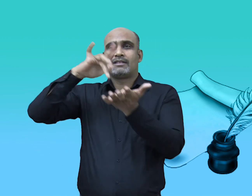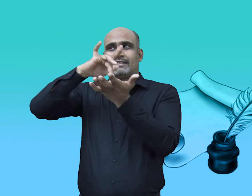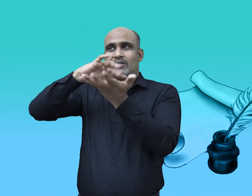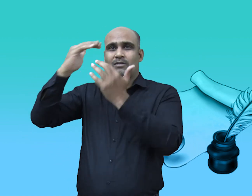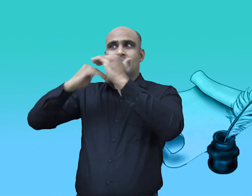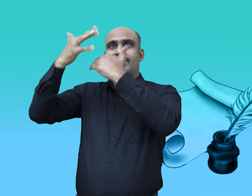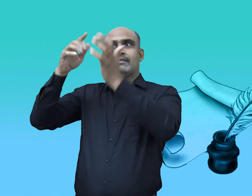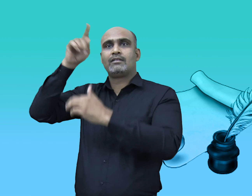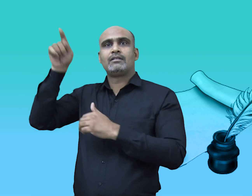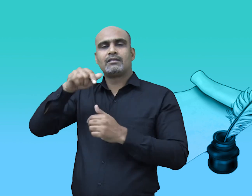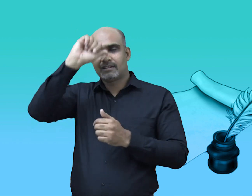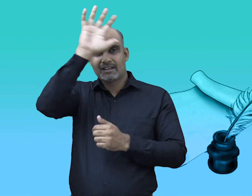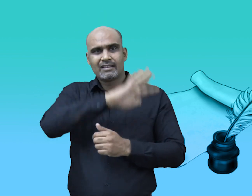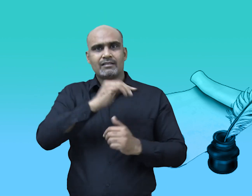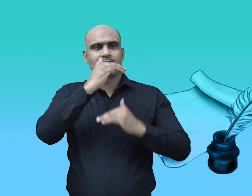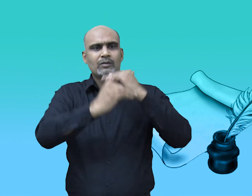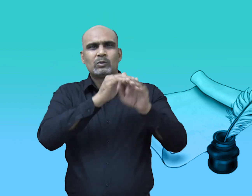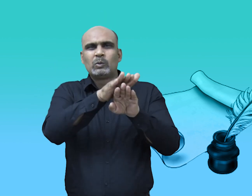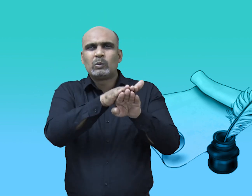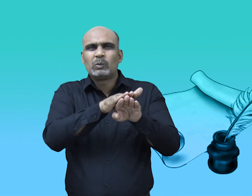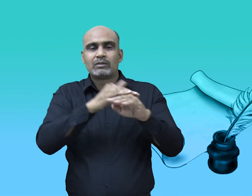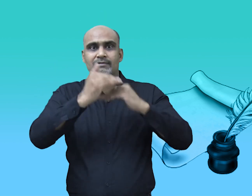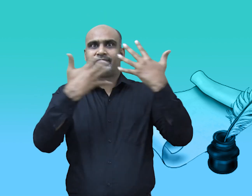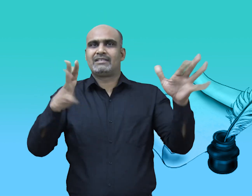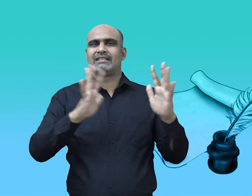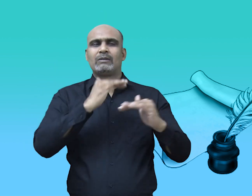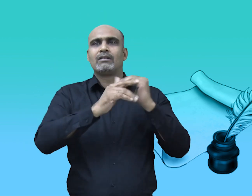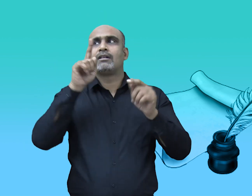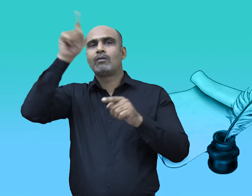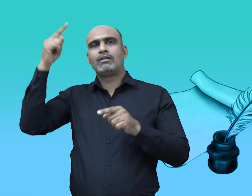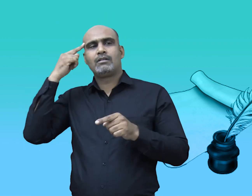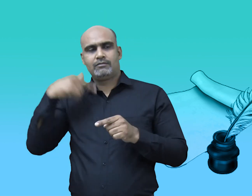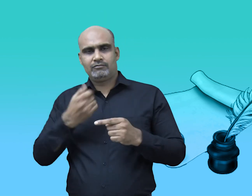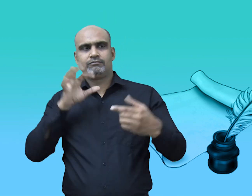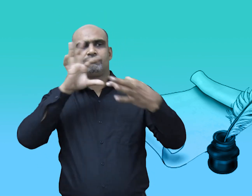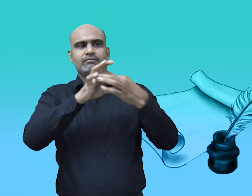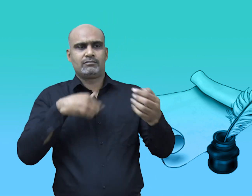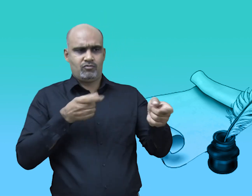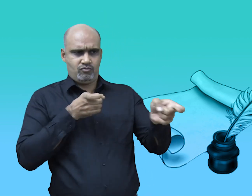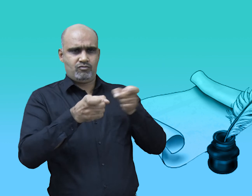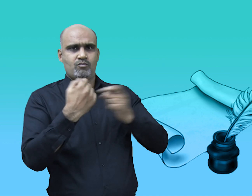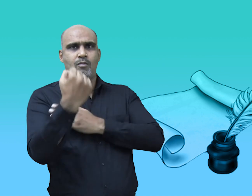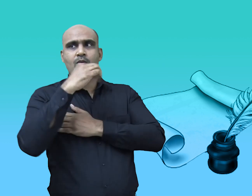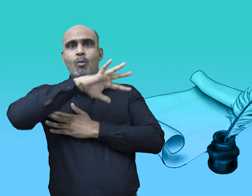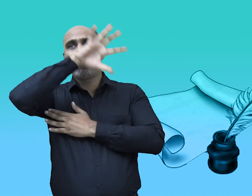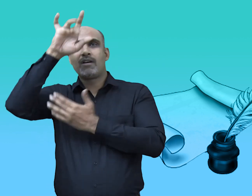वे विकासशील देश के लोगों को प्रभावित करते हैं, जिससे वे उन देशों को अपने नियंत्रण में ले